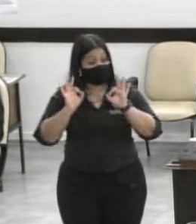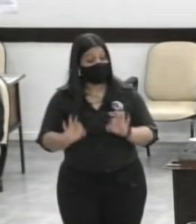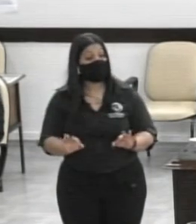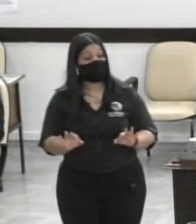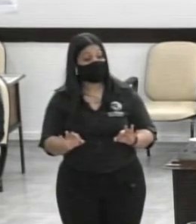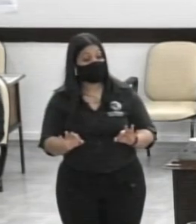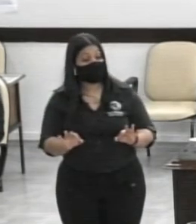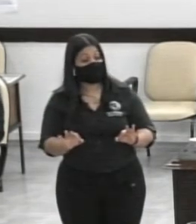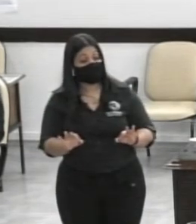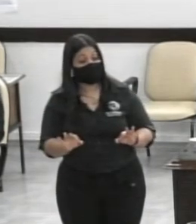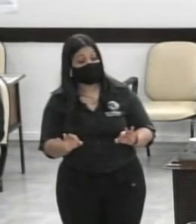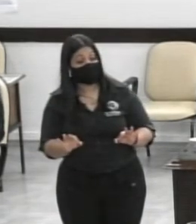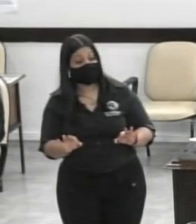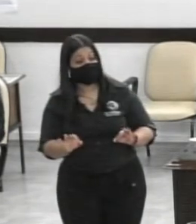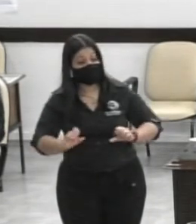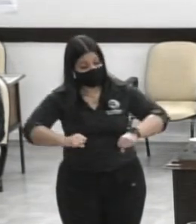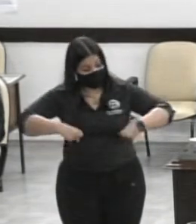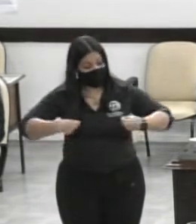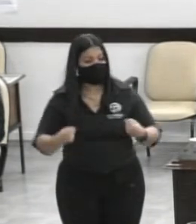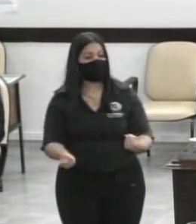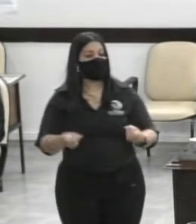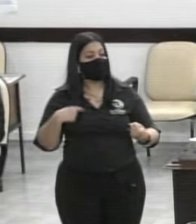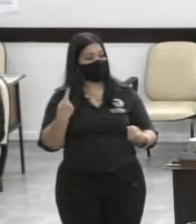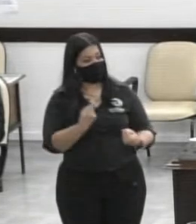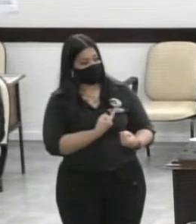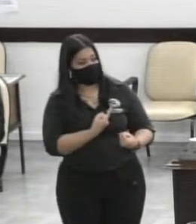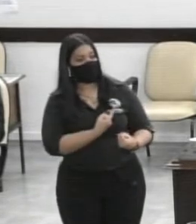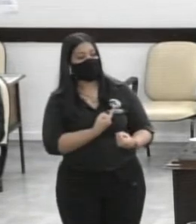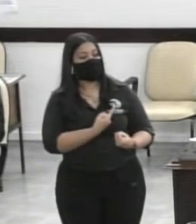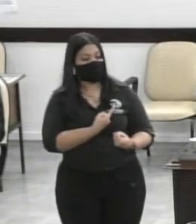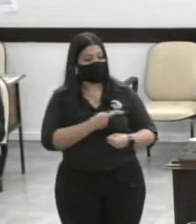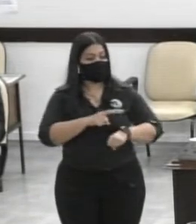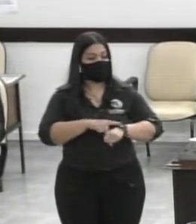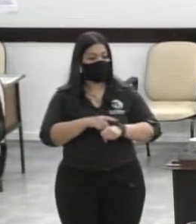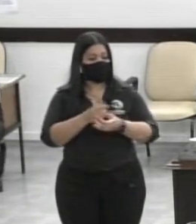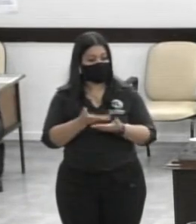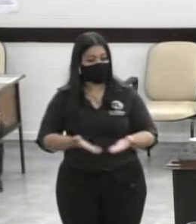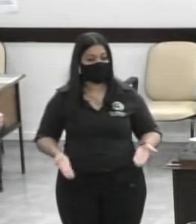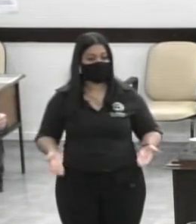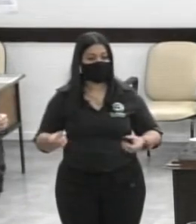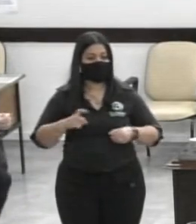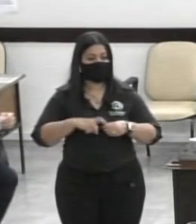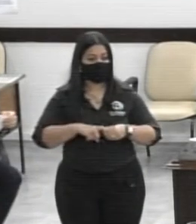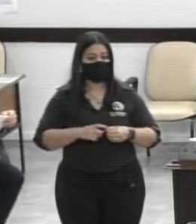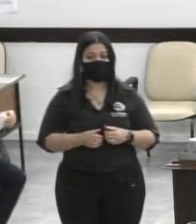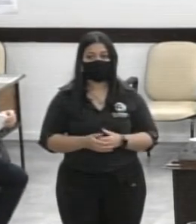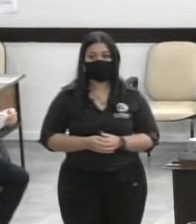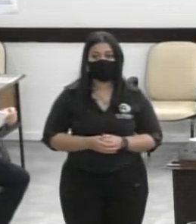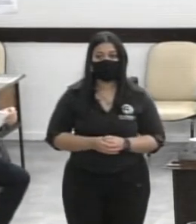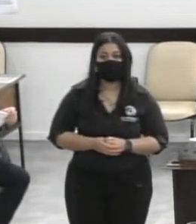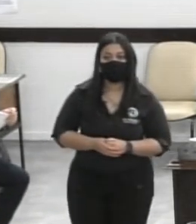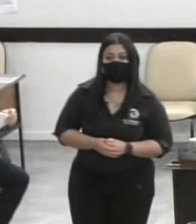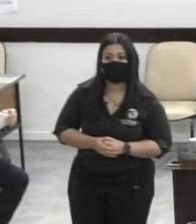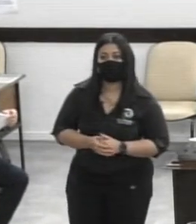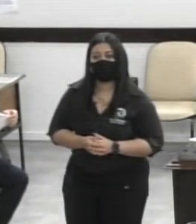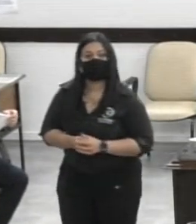não medirão esforços para que nós recuperemos o tempo perdido. Deus abençoe a senhora, boa tarde. Obrigada.